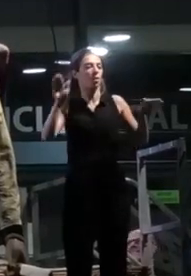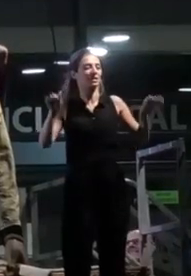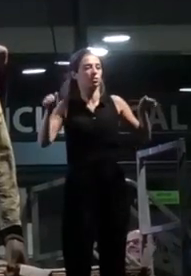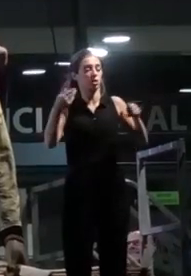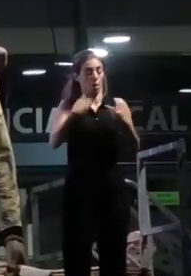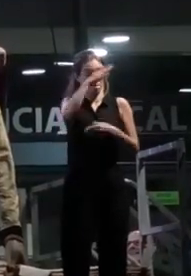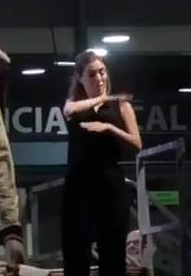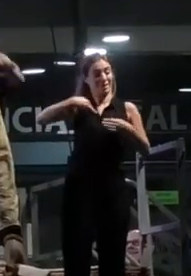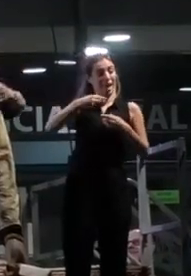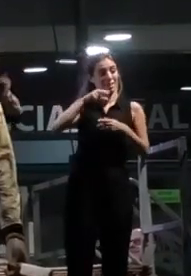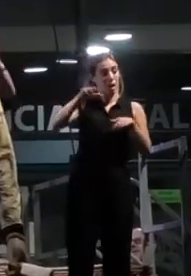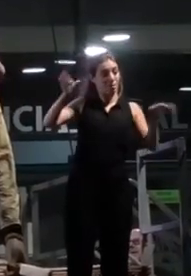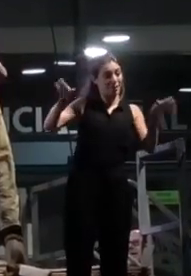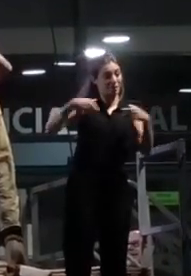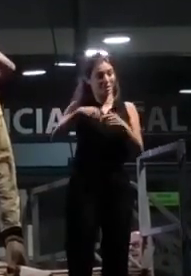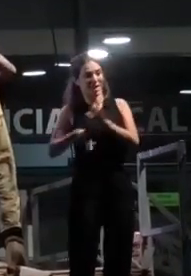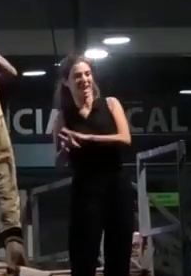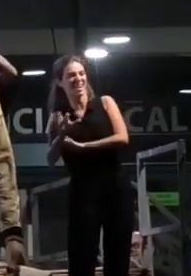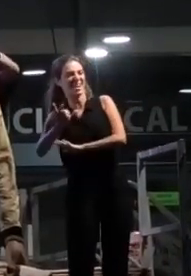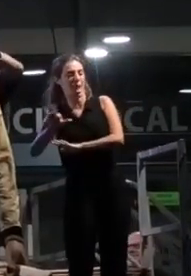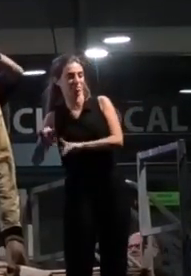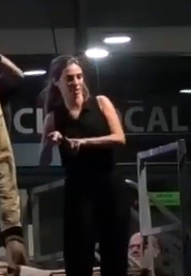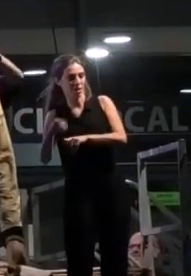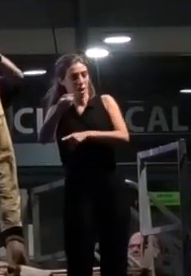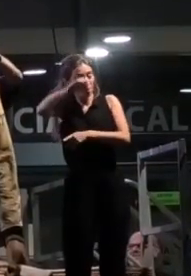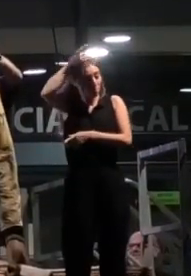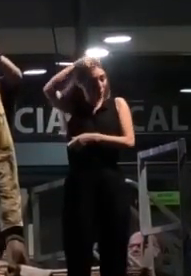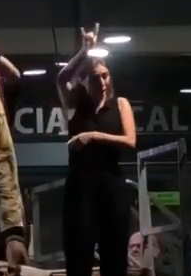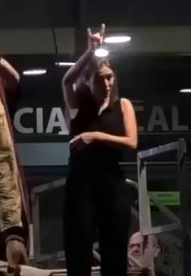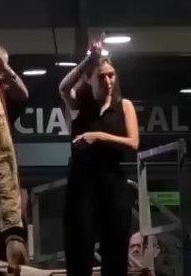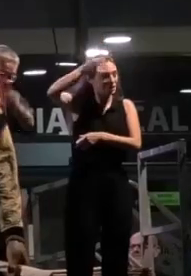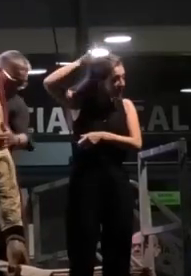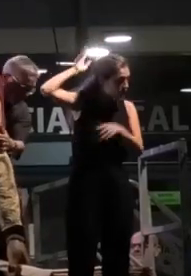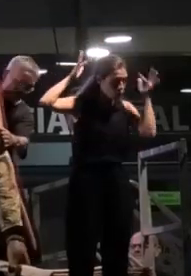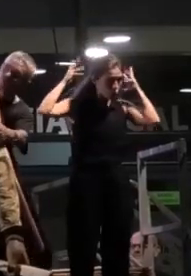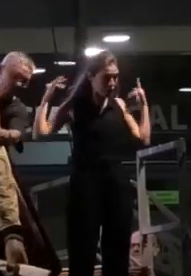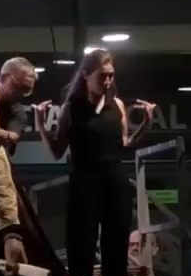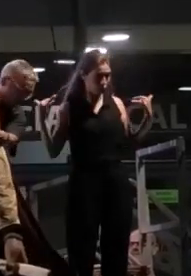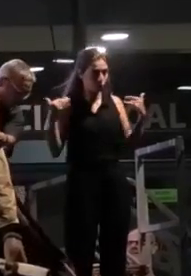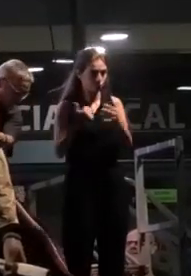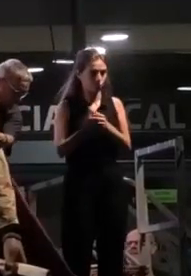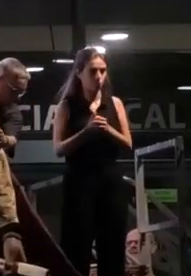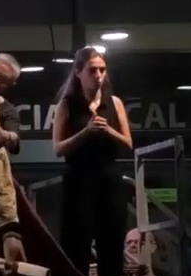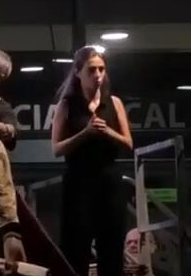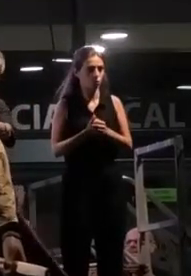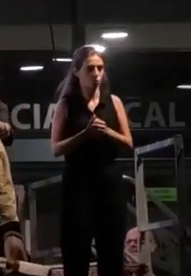cos meitat moixó i meitat rèptil, banyes de cabró, cua i crinera de lleó.